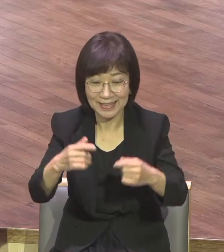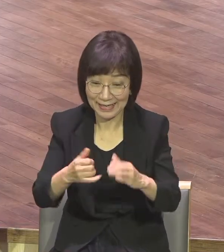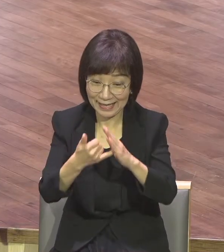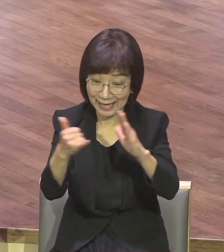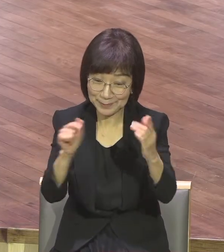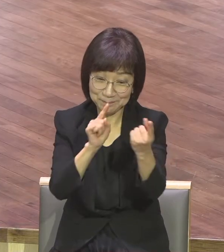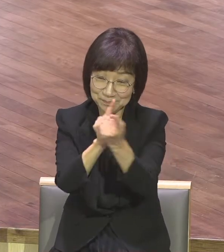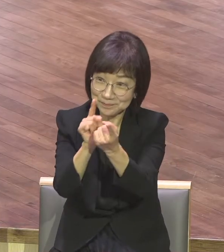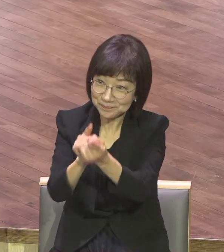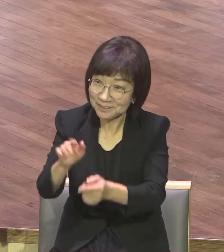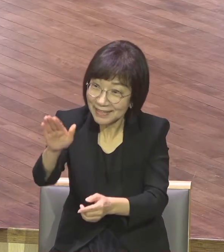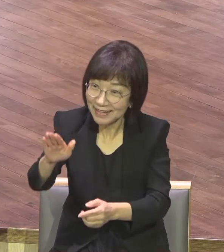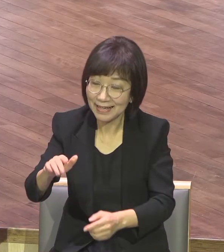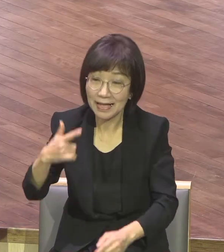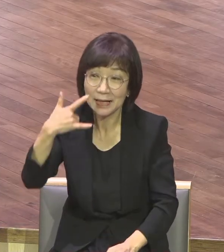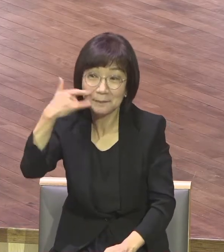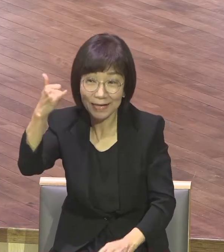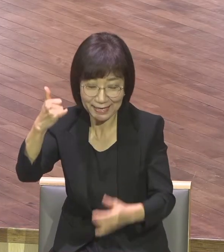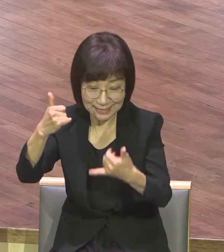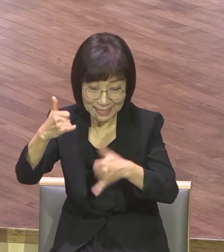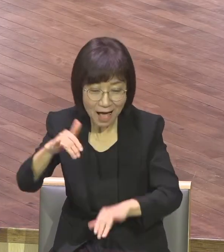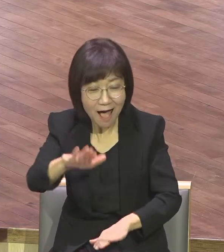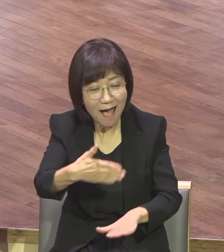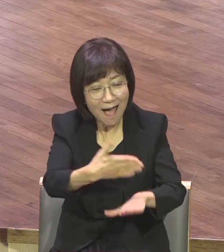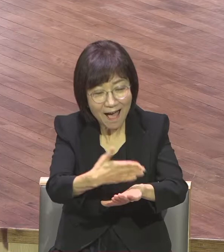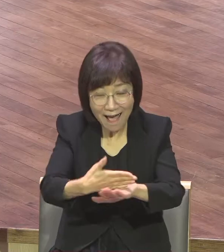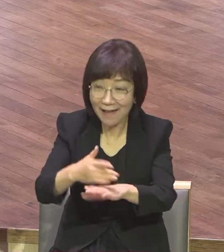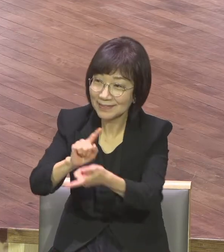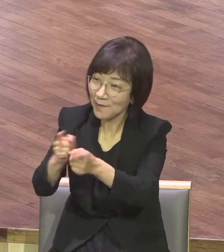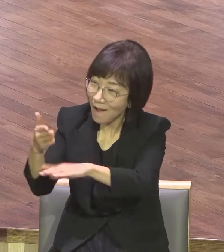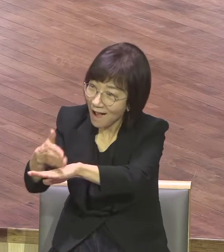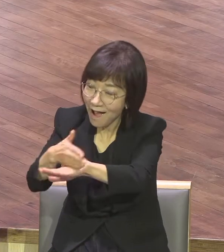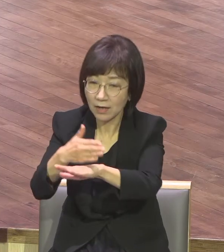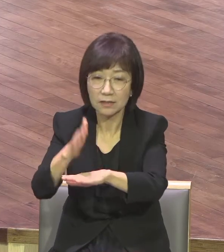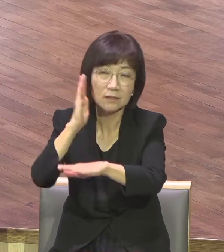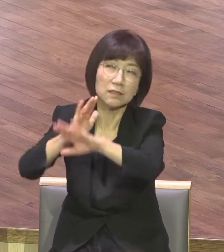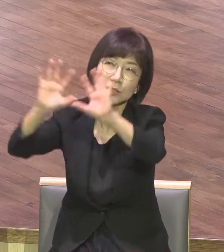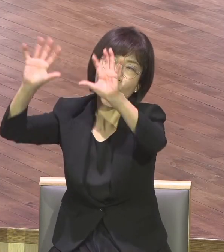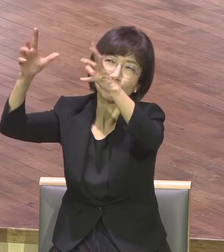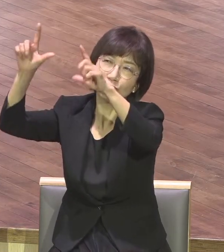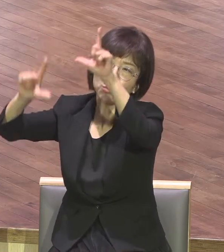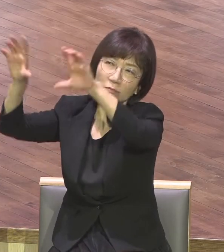때 서로 감사해 보세요. 서로 감사하면 가정 천국이지요.